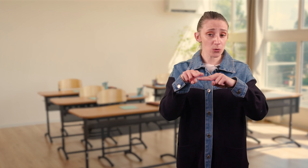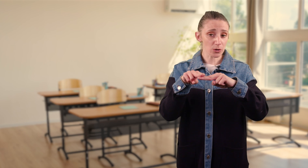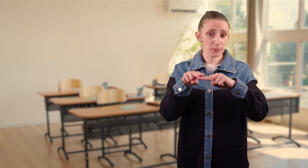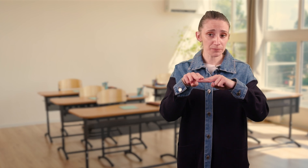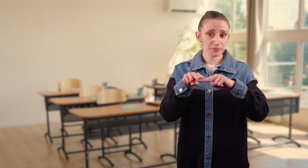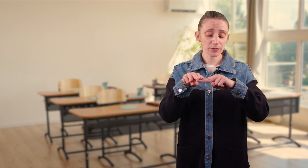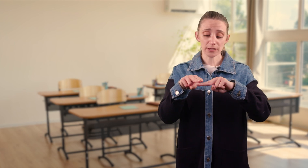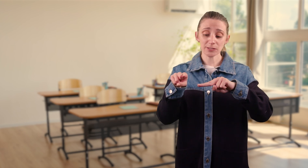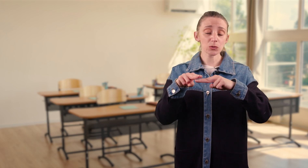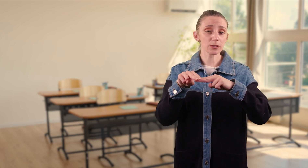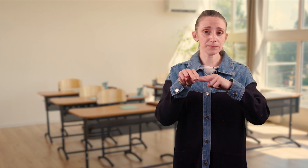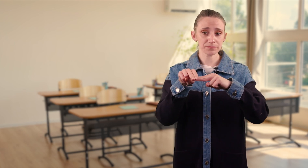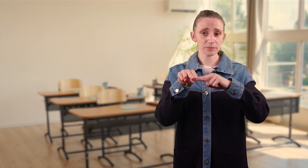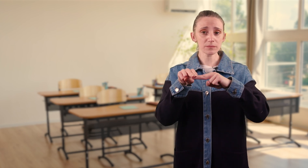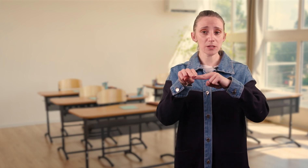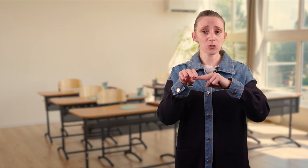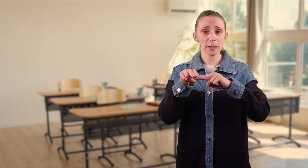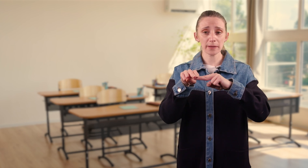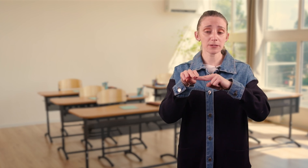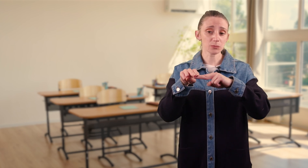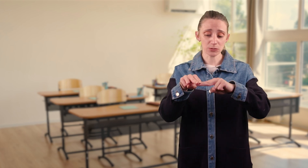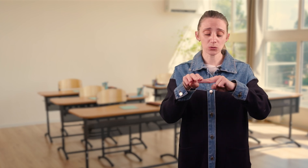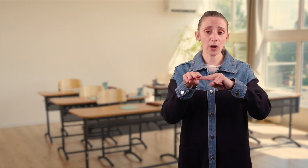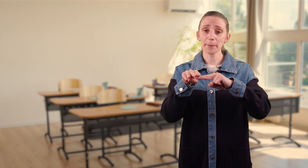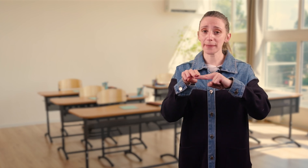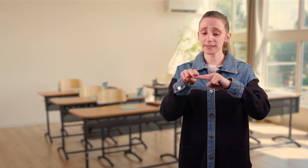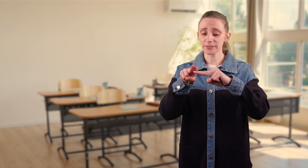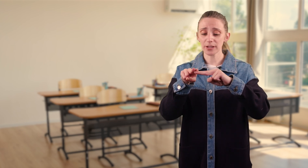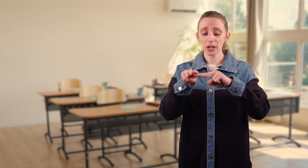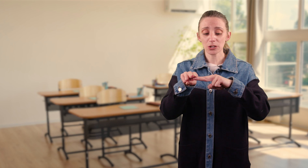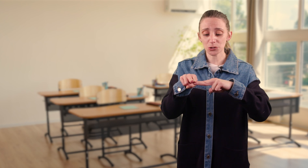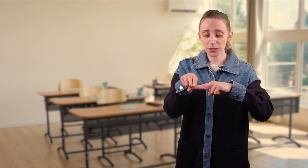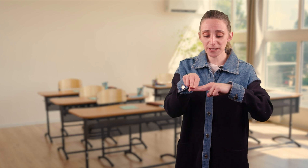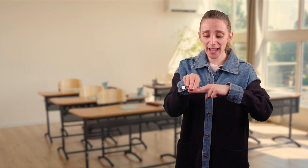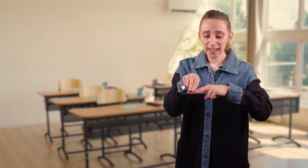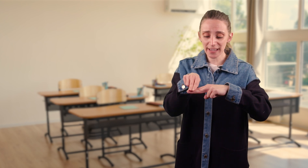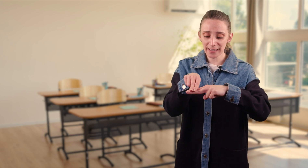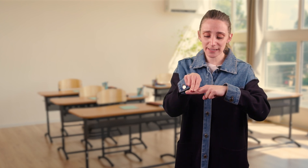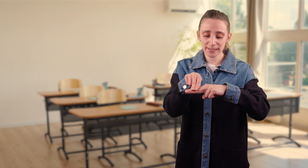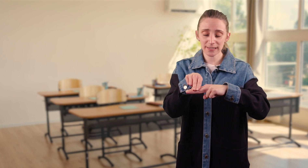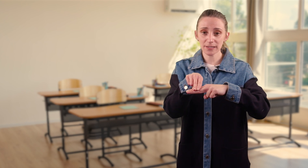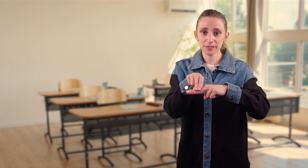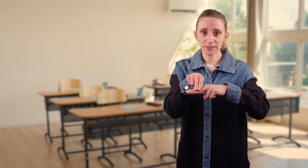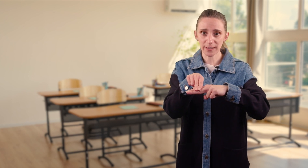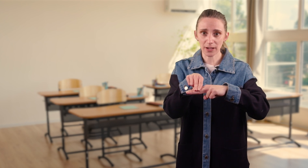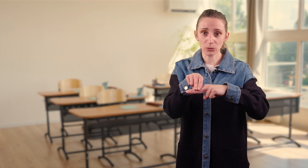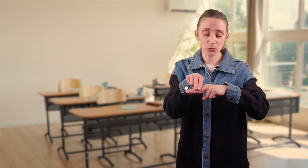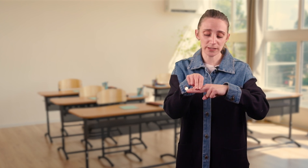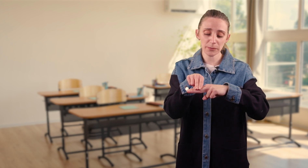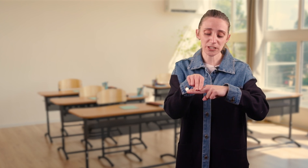l'ongle, les ongles de ma main, de mes 2 doigts passifs. Je caresse vers le poignet, mais